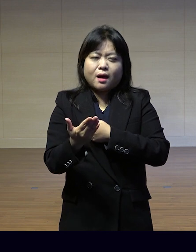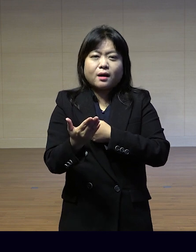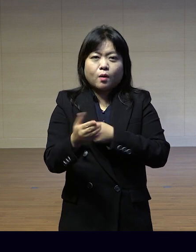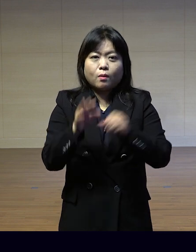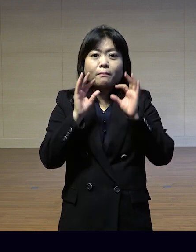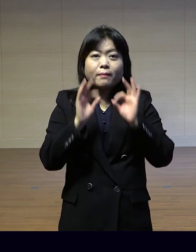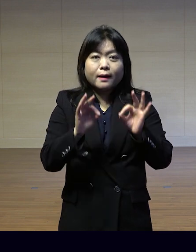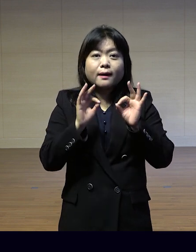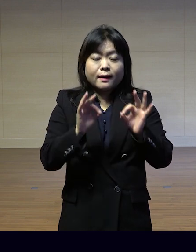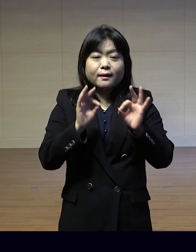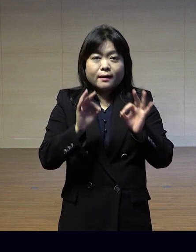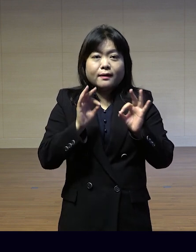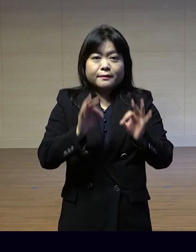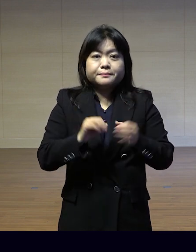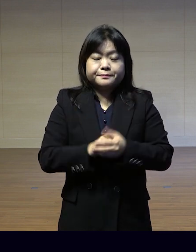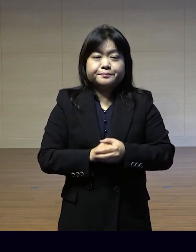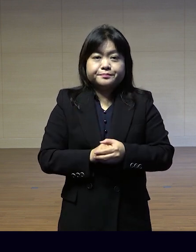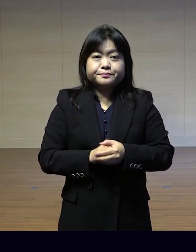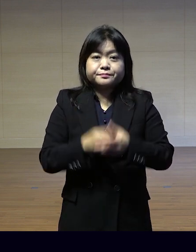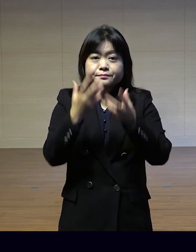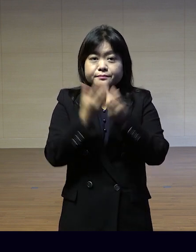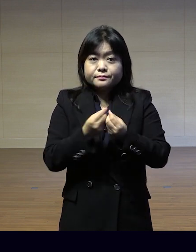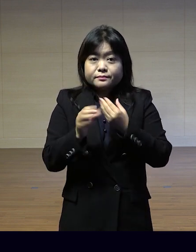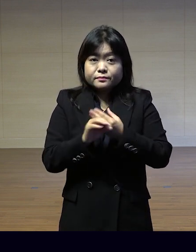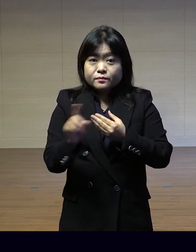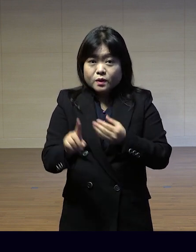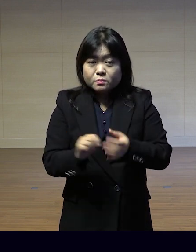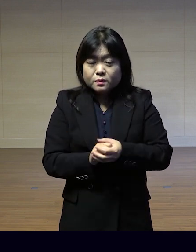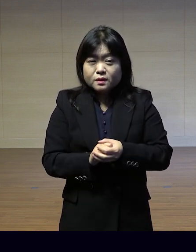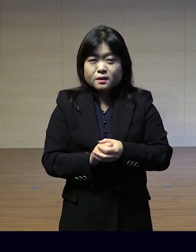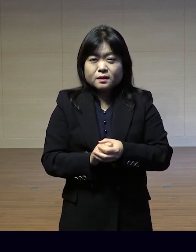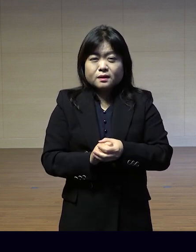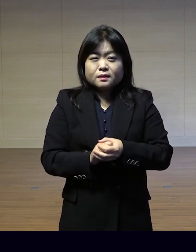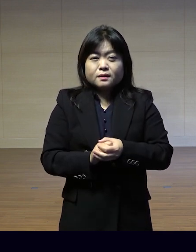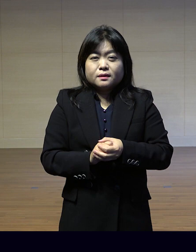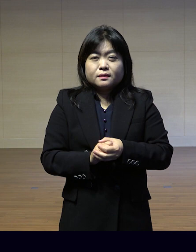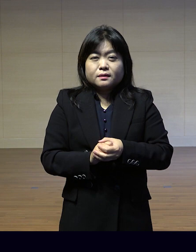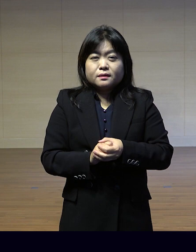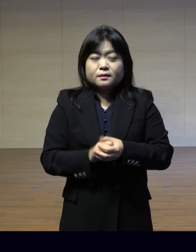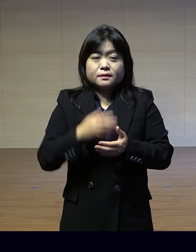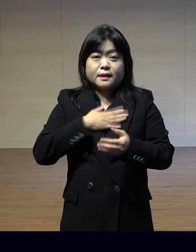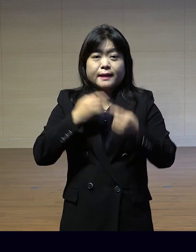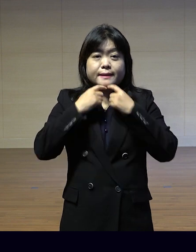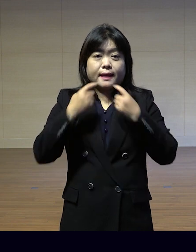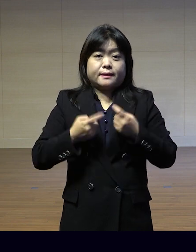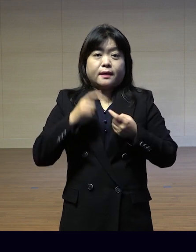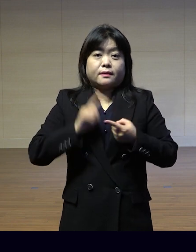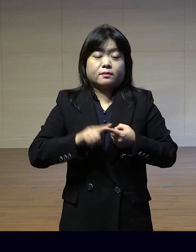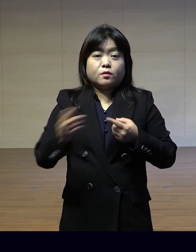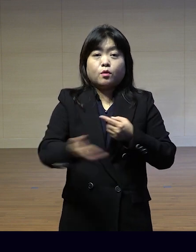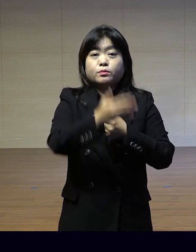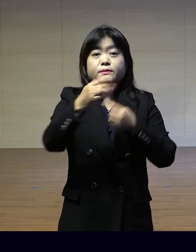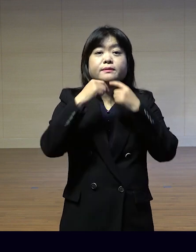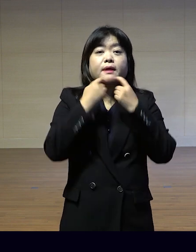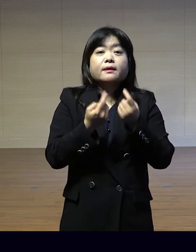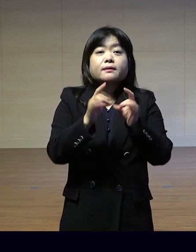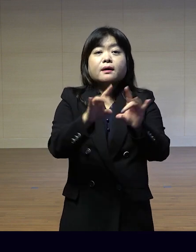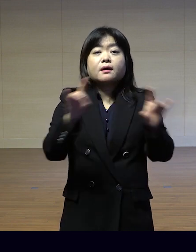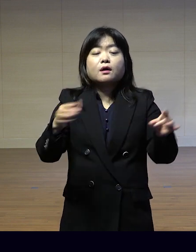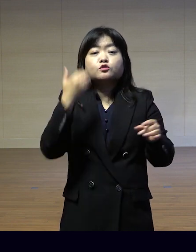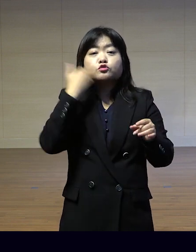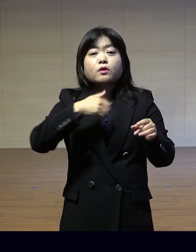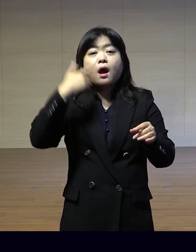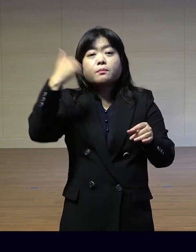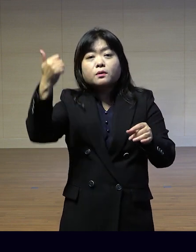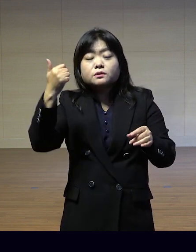됐다, 바하이트가 됐다 이렇게 이야기를 합니다. 예를 들면은 나 개인에 대해서 여러분 개인이 지금 한 사람의